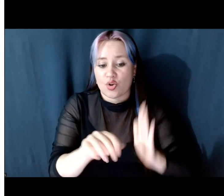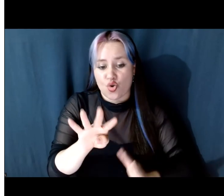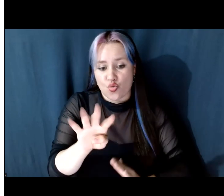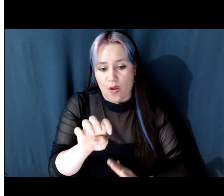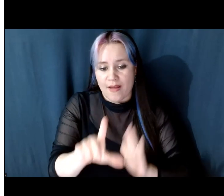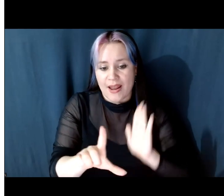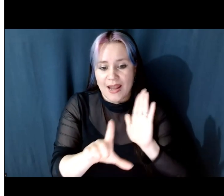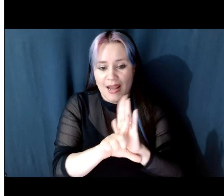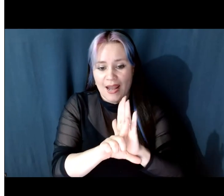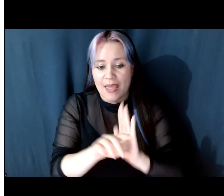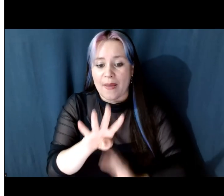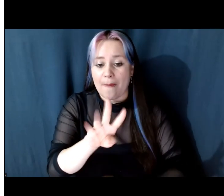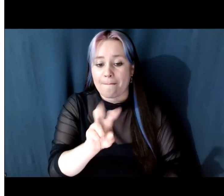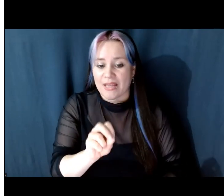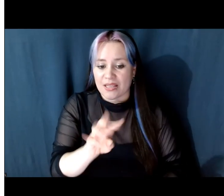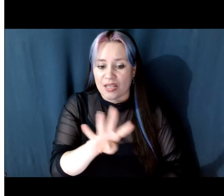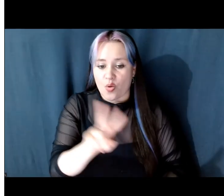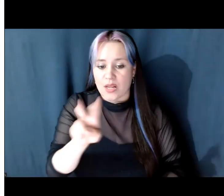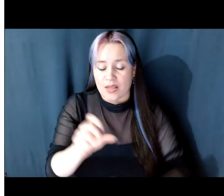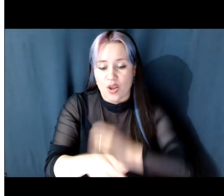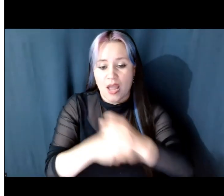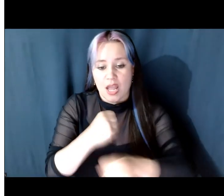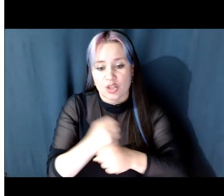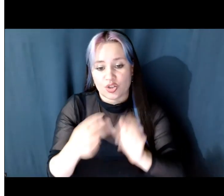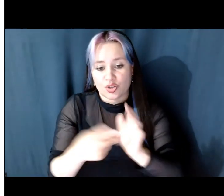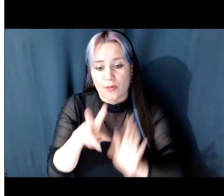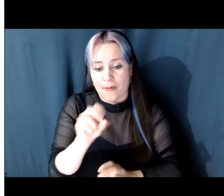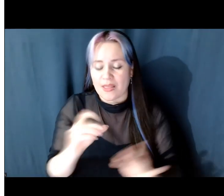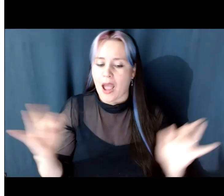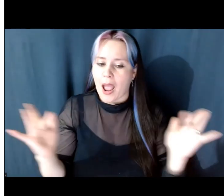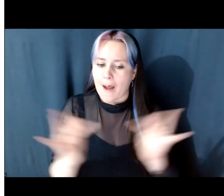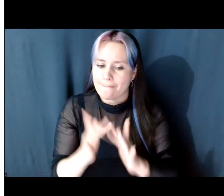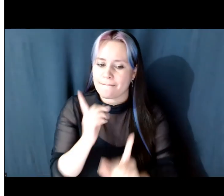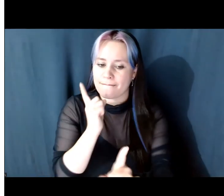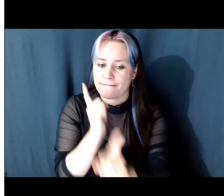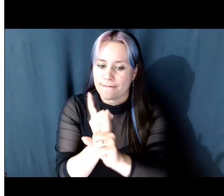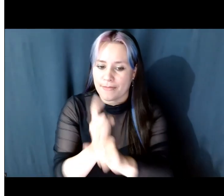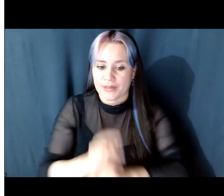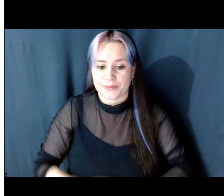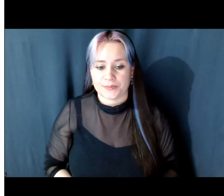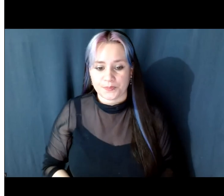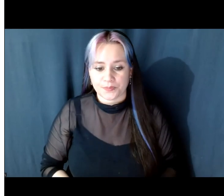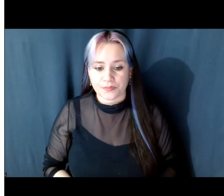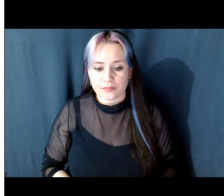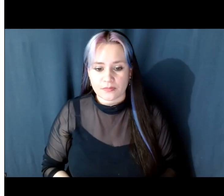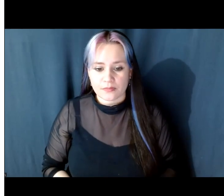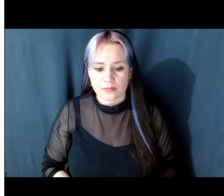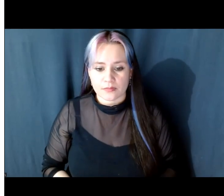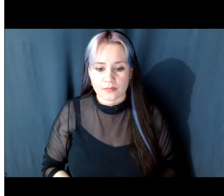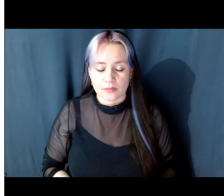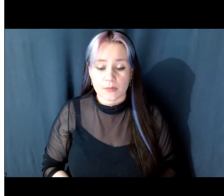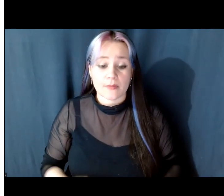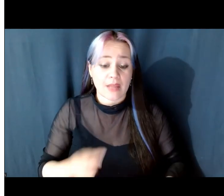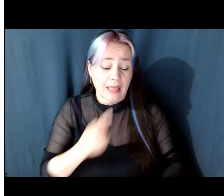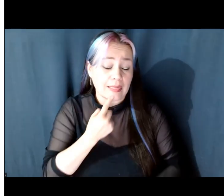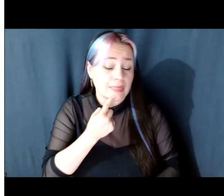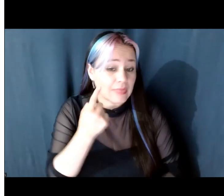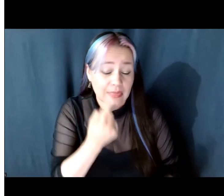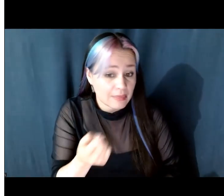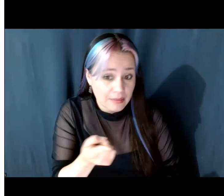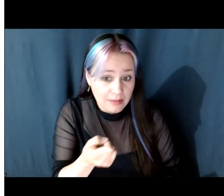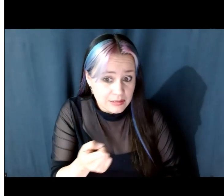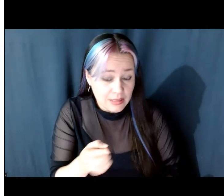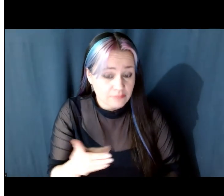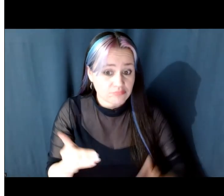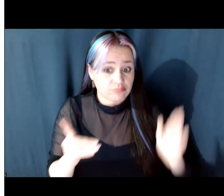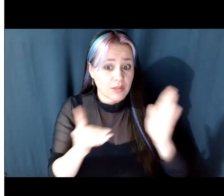declararse el 23 de septiembre de cada año como el Día Nacional de la lengua de señas colombiana anualmente en esta fecha se realizará